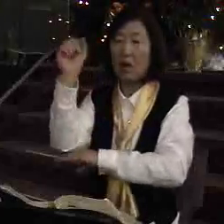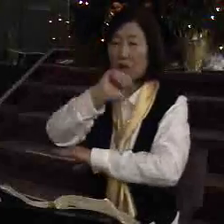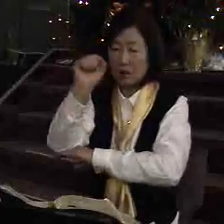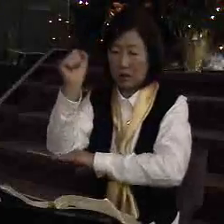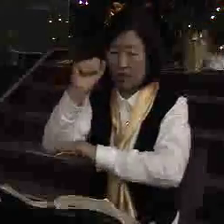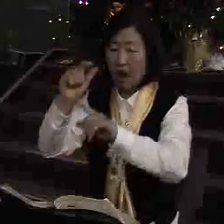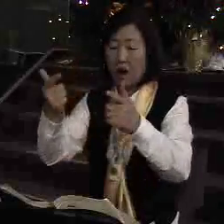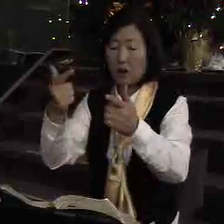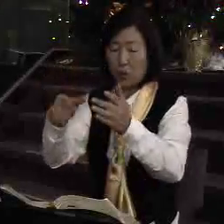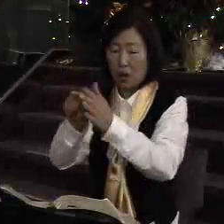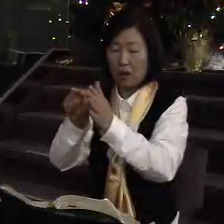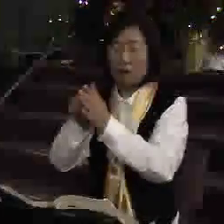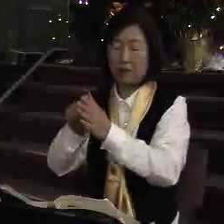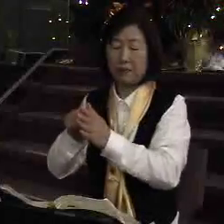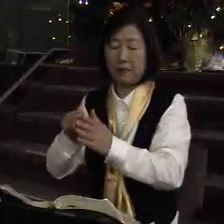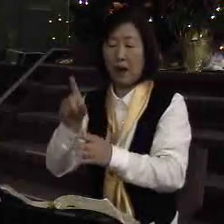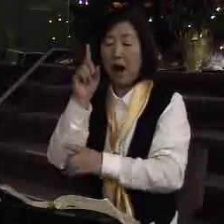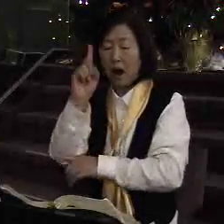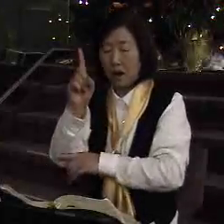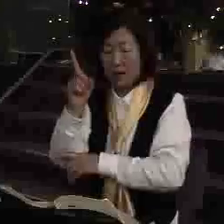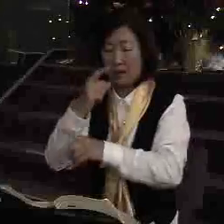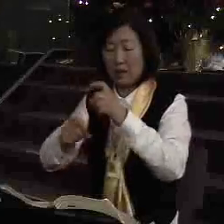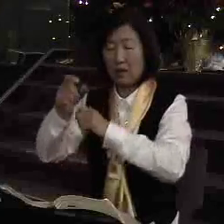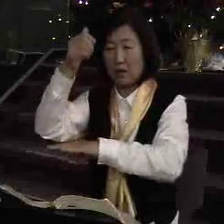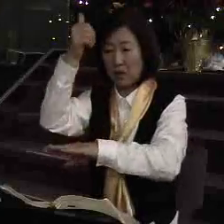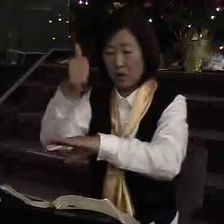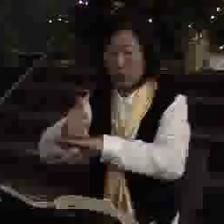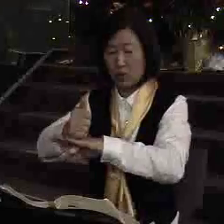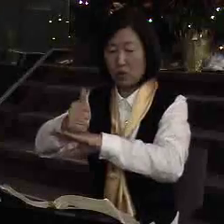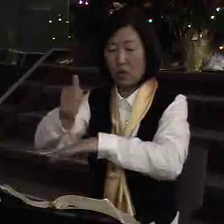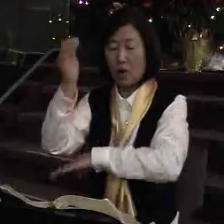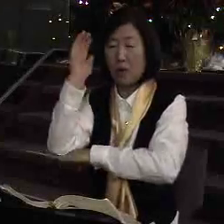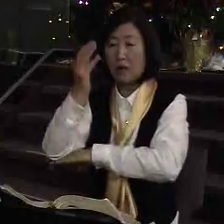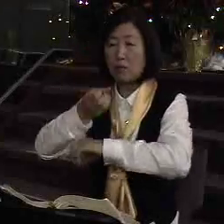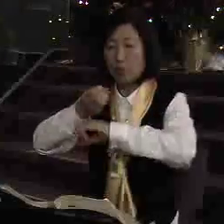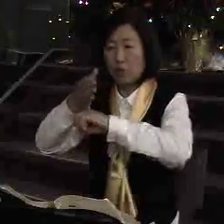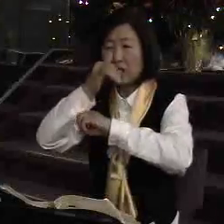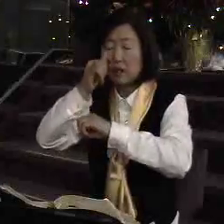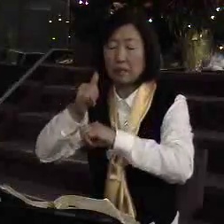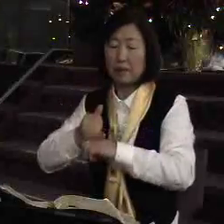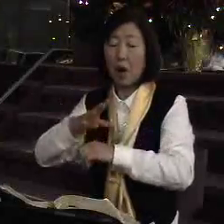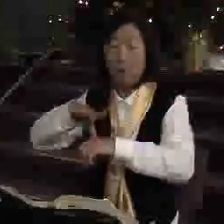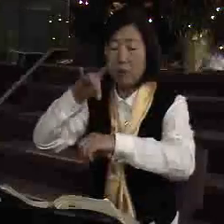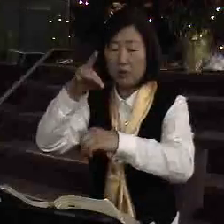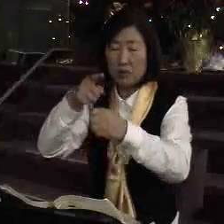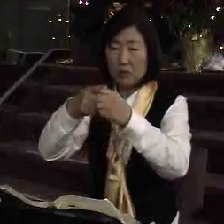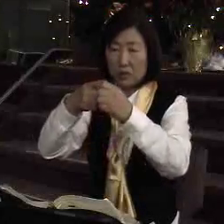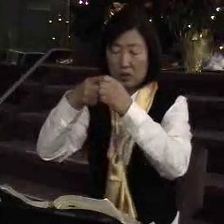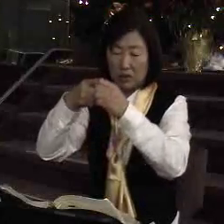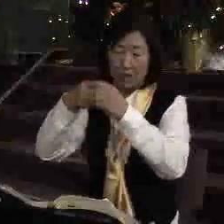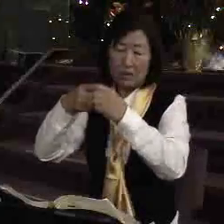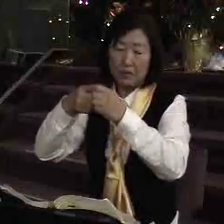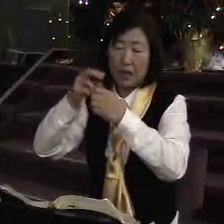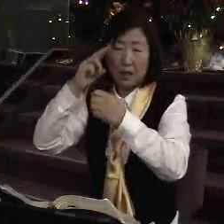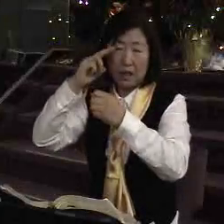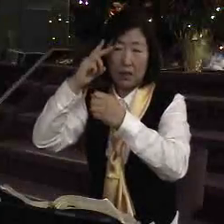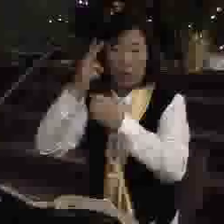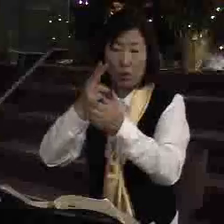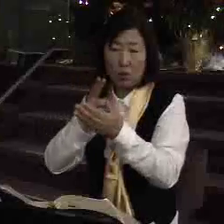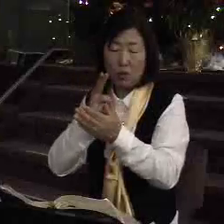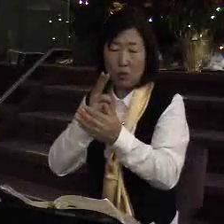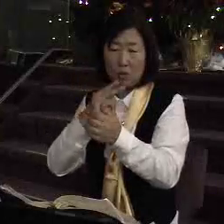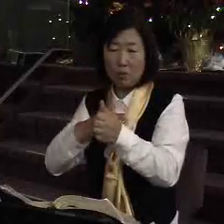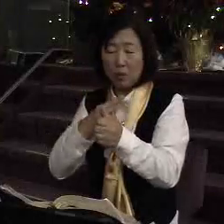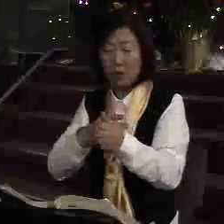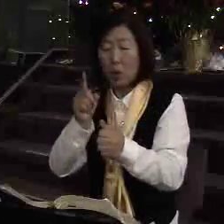흔들리지 않기 위하여 또한 한 가지 또 결론적으로 주시는 말씀이 있습니다. 먼저 사도 바울이 어떻게 정리를